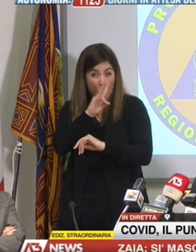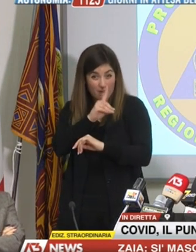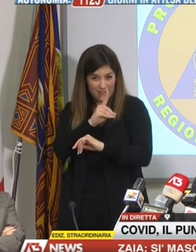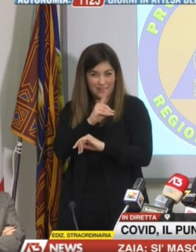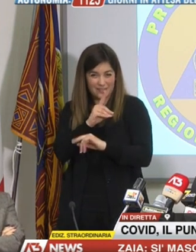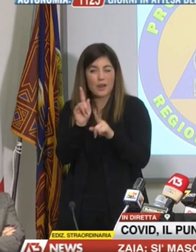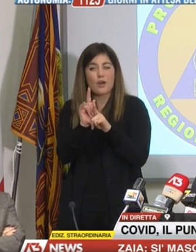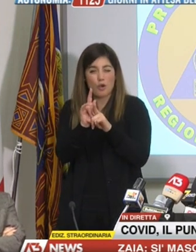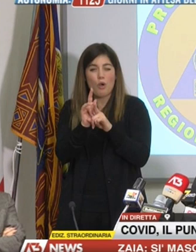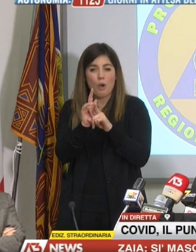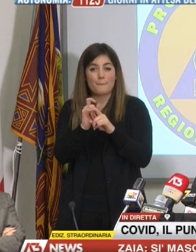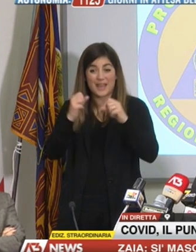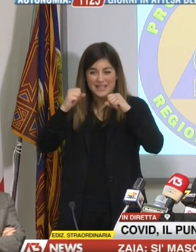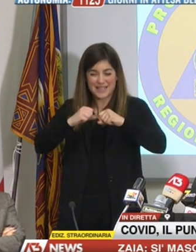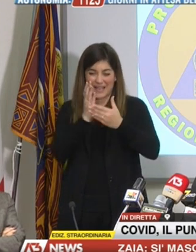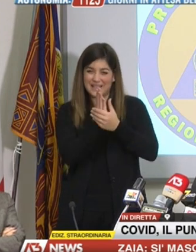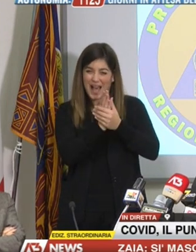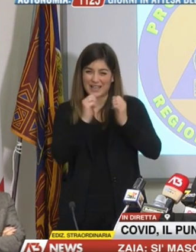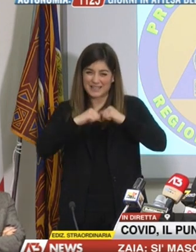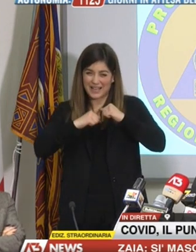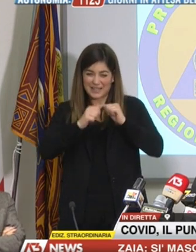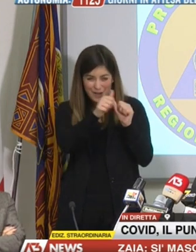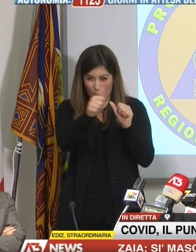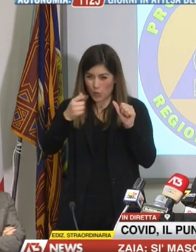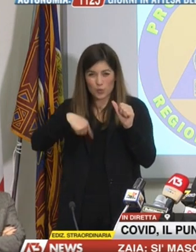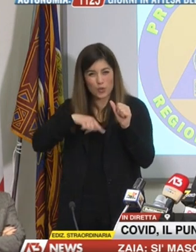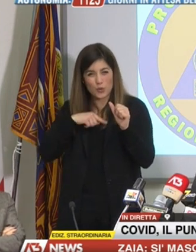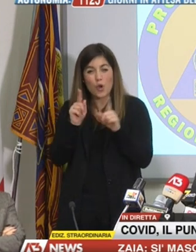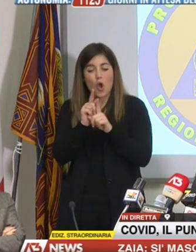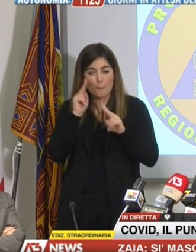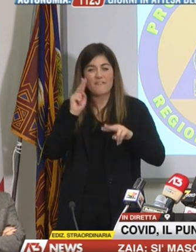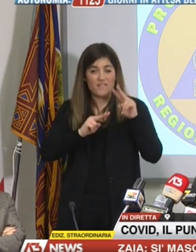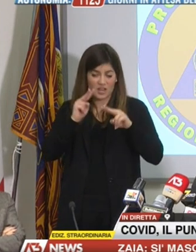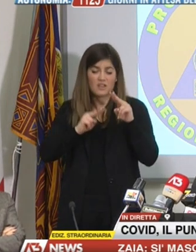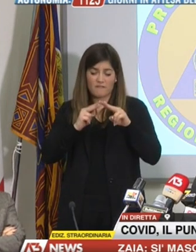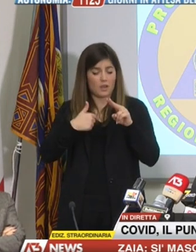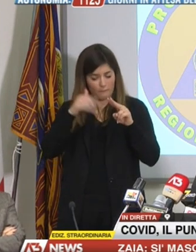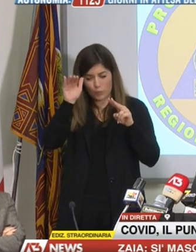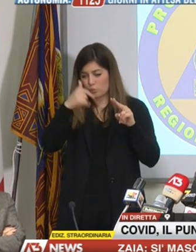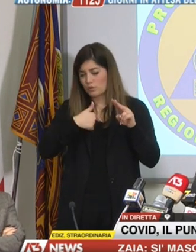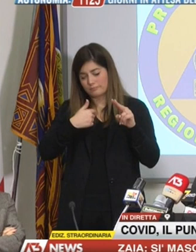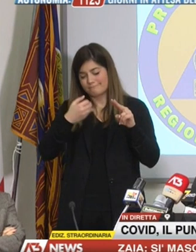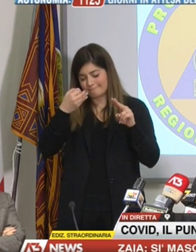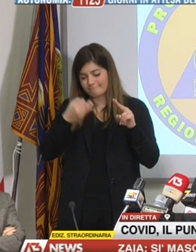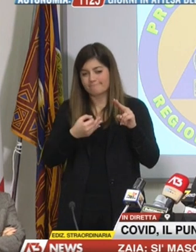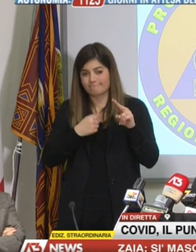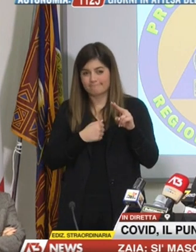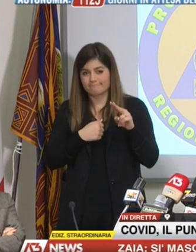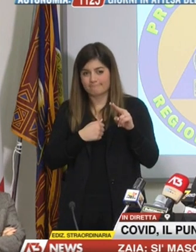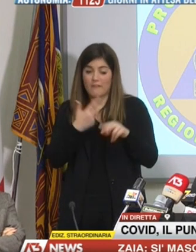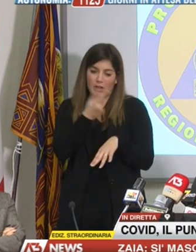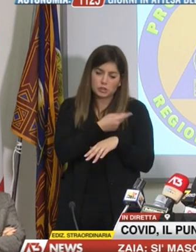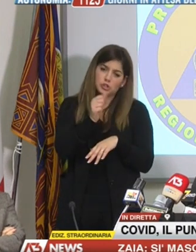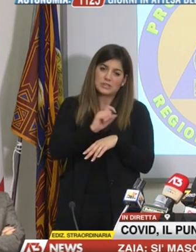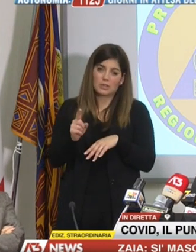nell'anagrafe sanitaria di ognuno di noi, ci sarà la verifica se uno è stato vaccinato oppure no. Poi, per